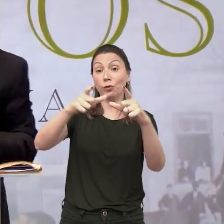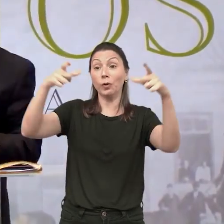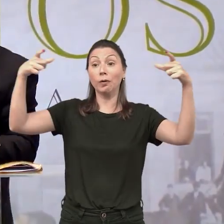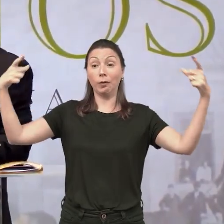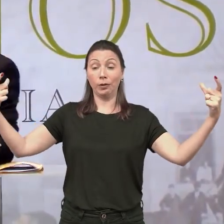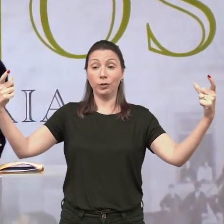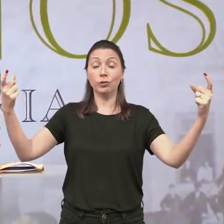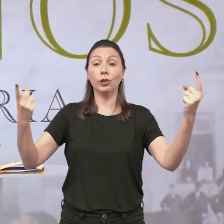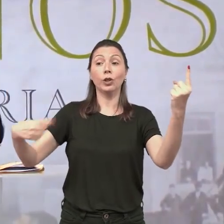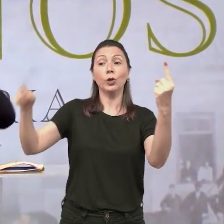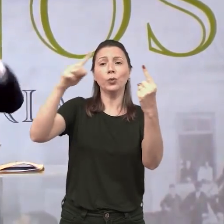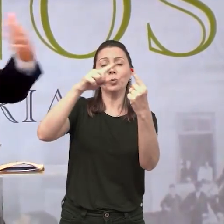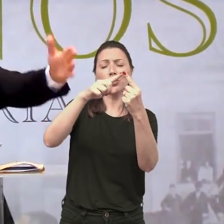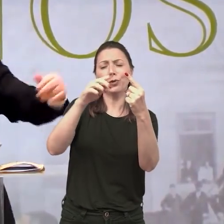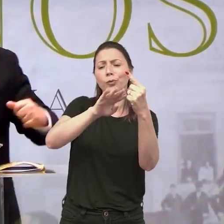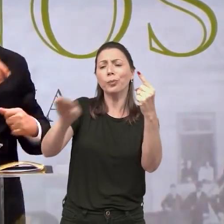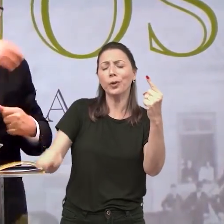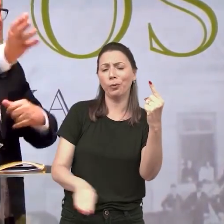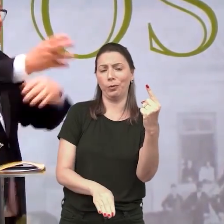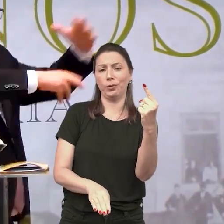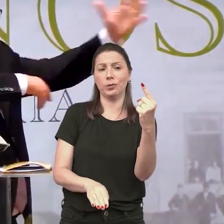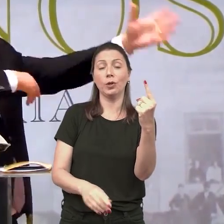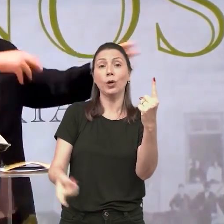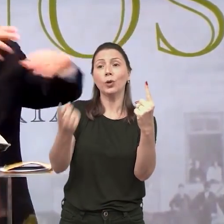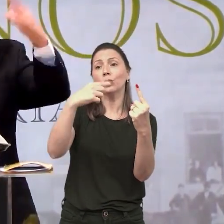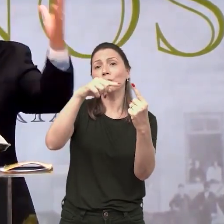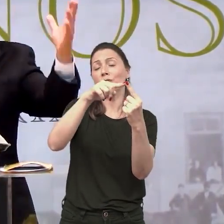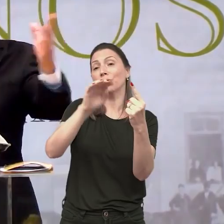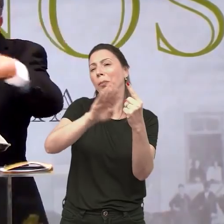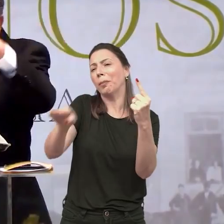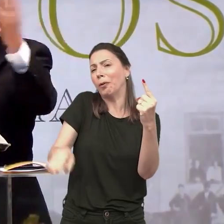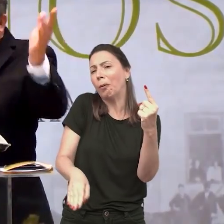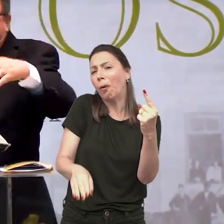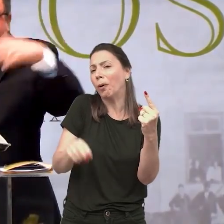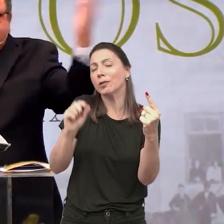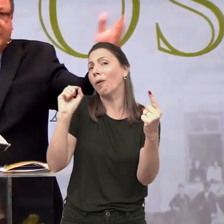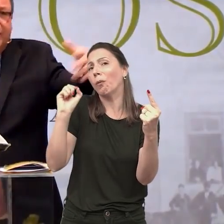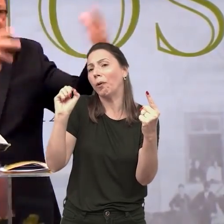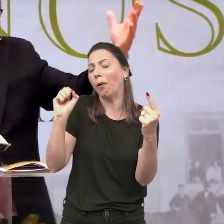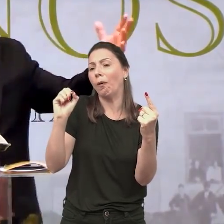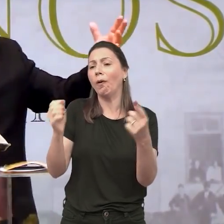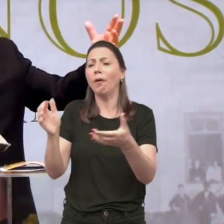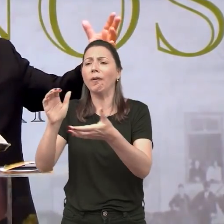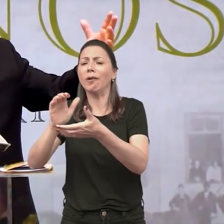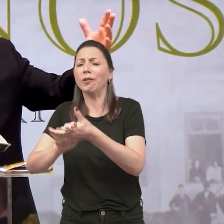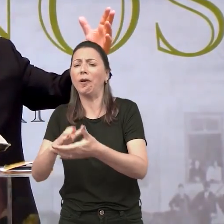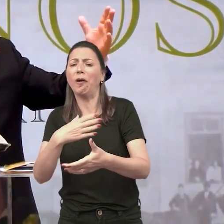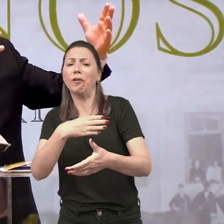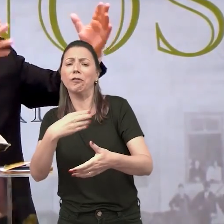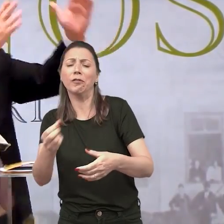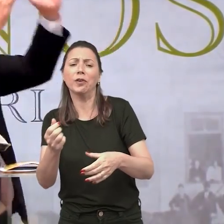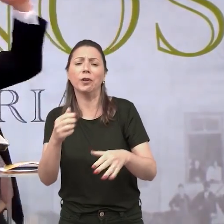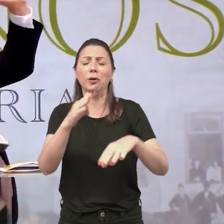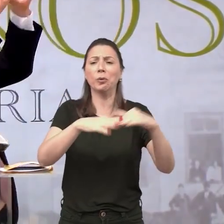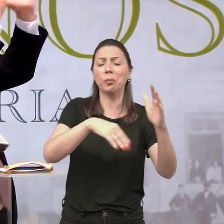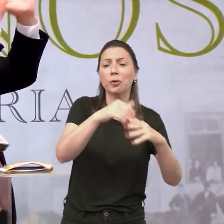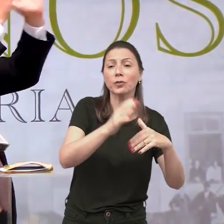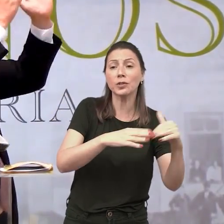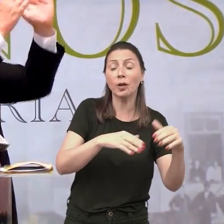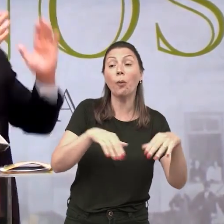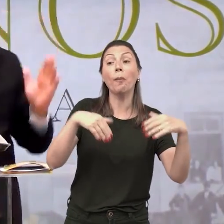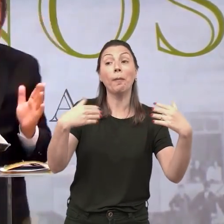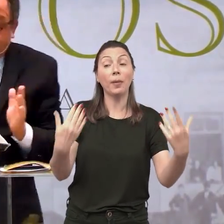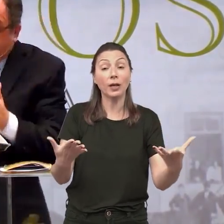objetivos secundários é ter a profissão, é ganhar dinheiro, é não sei o quê, papapá, casar, ter família, ter filho. Mas o